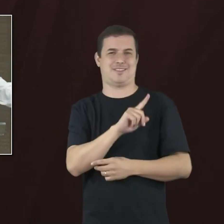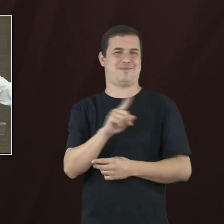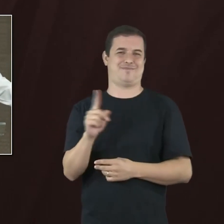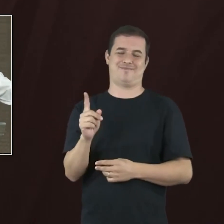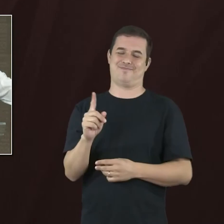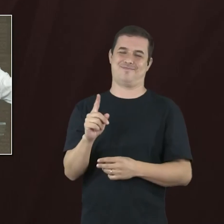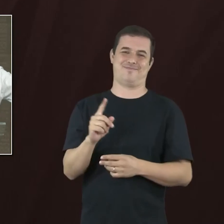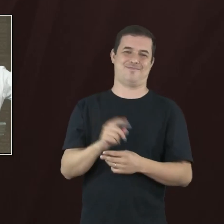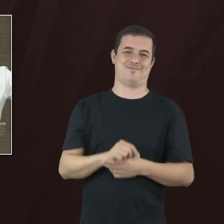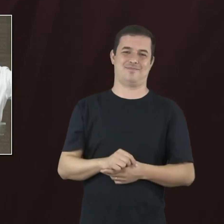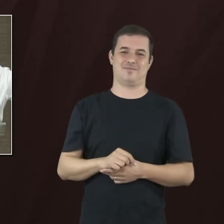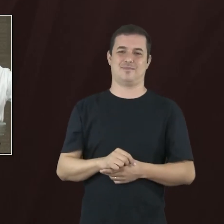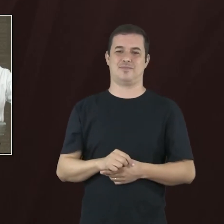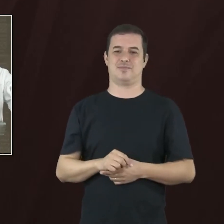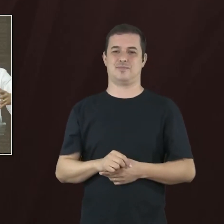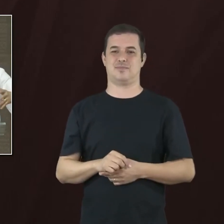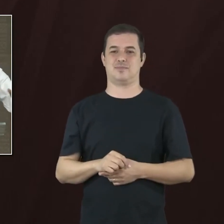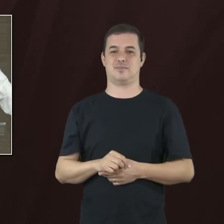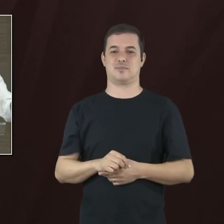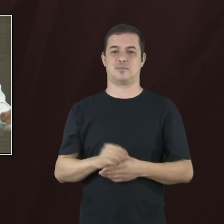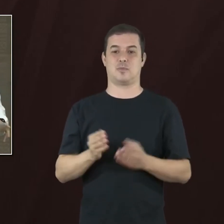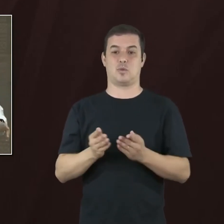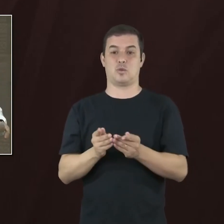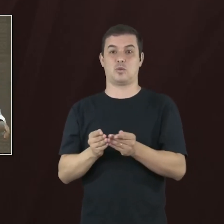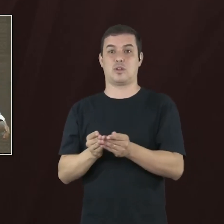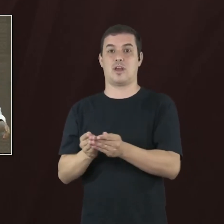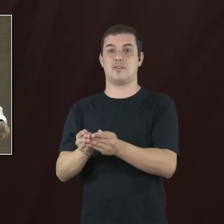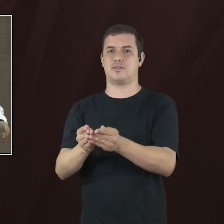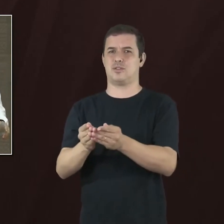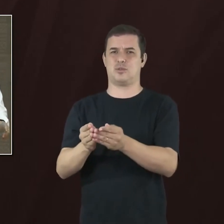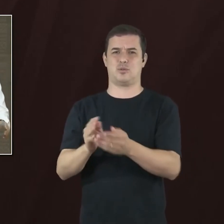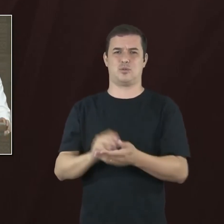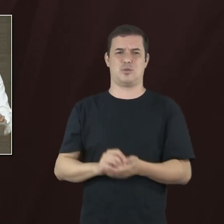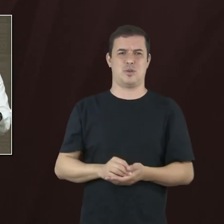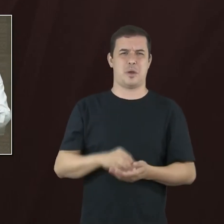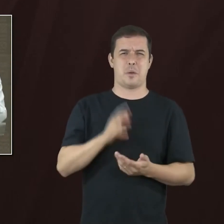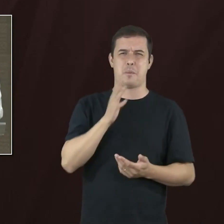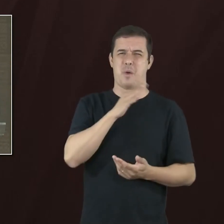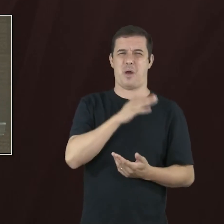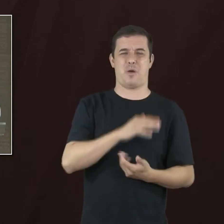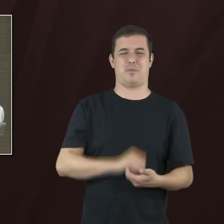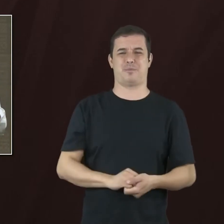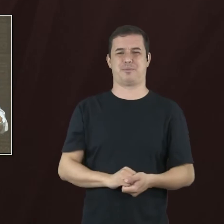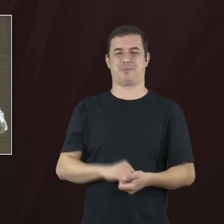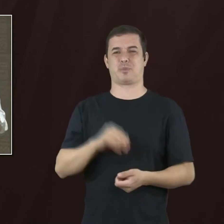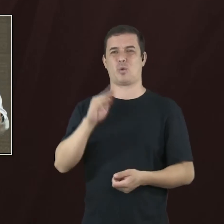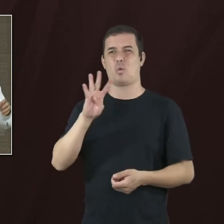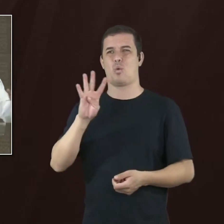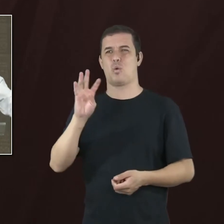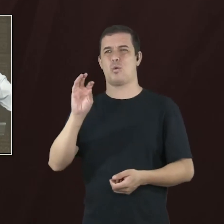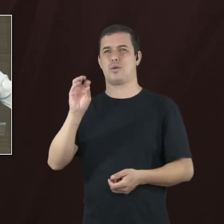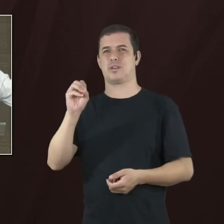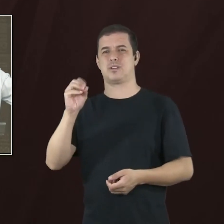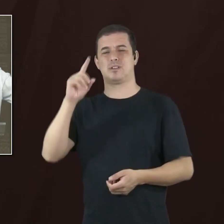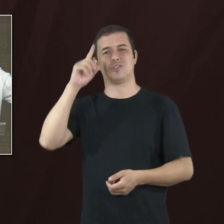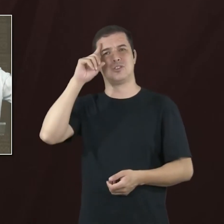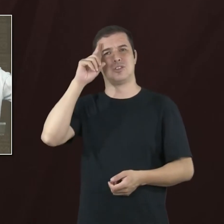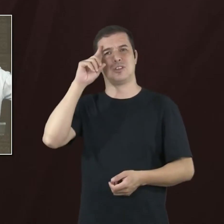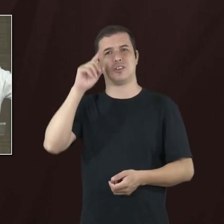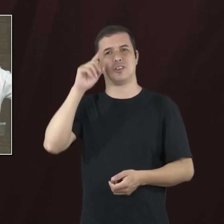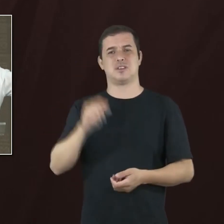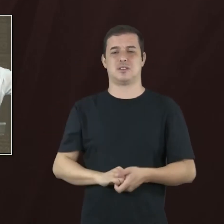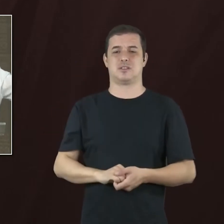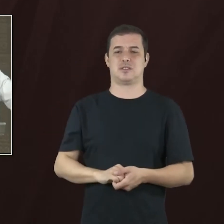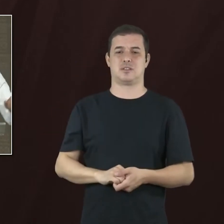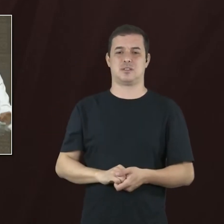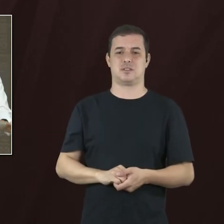navio meio cargueiro, sabe? Era horrível. Mas, irmãos, viajamos 40 e poucos dias para chegar aqui no Rio de